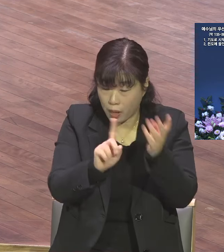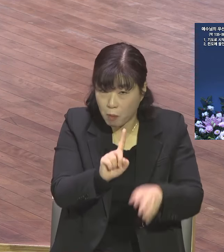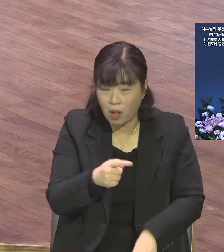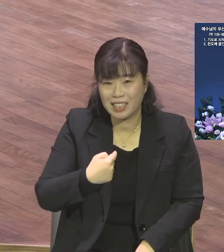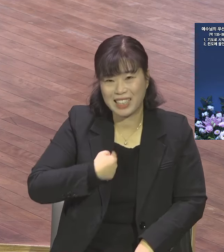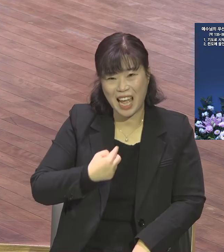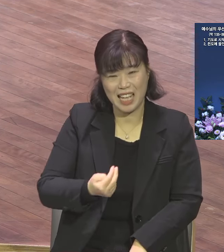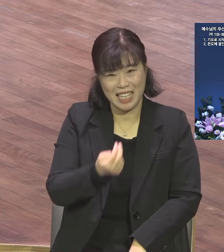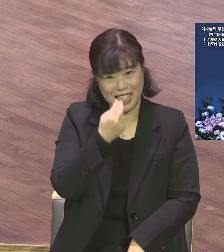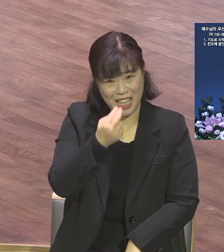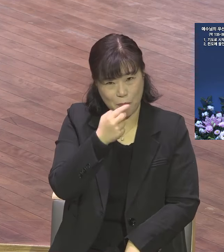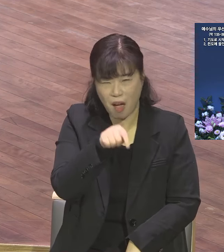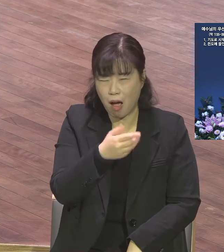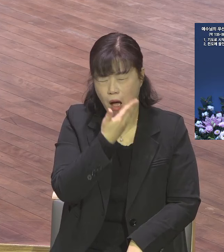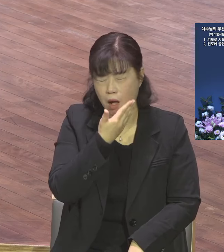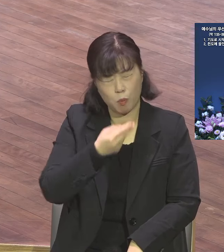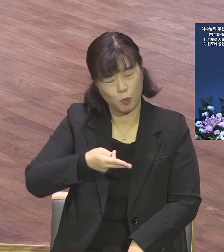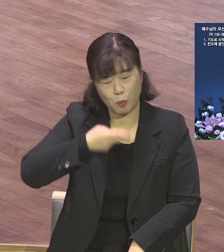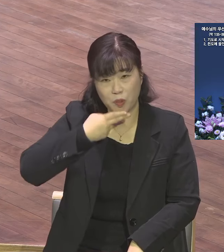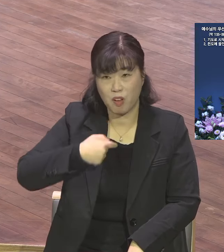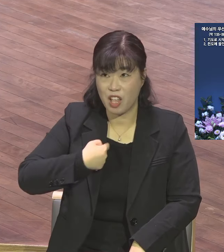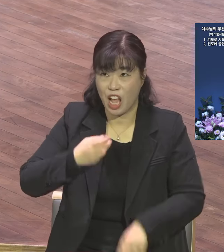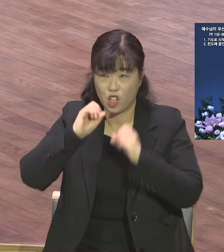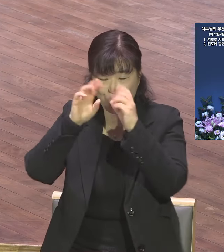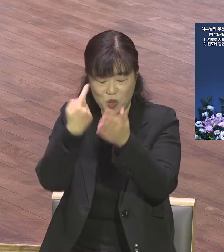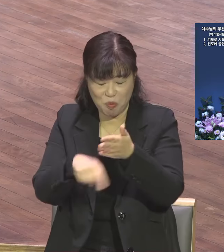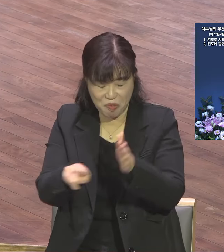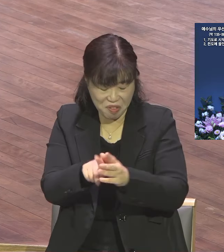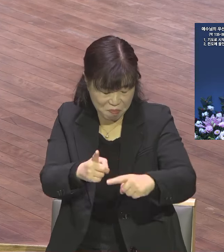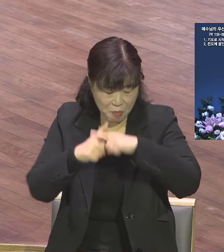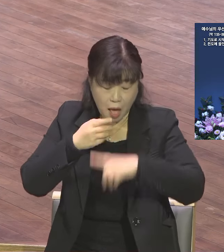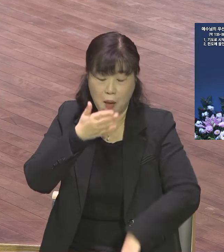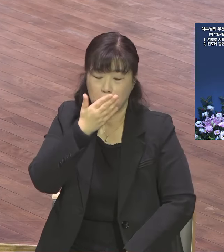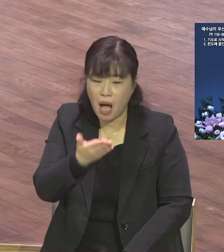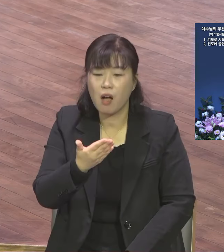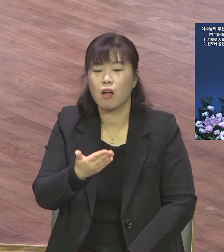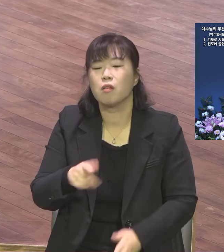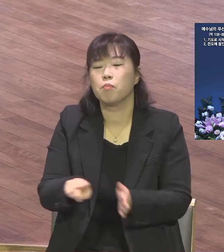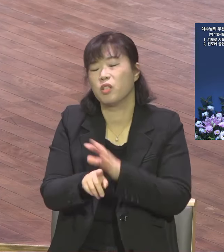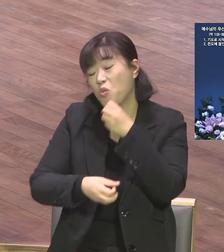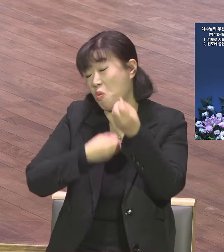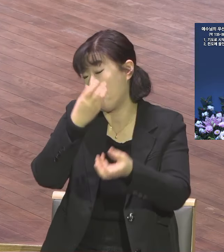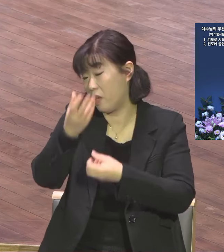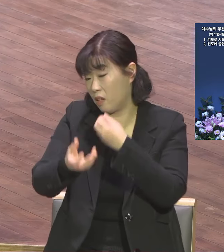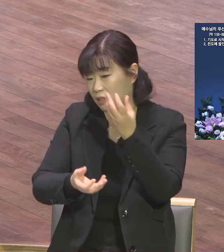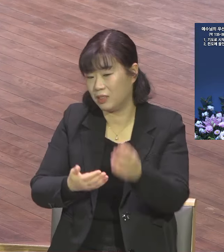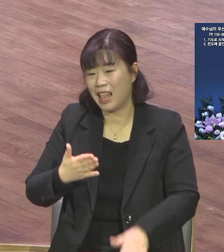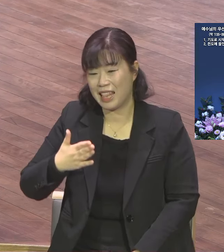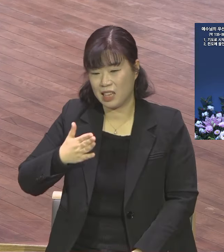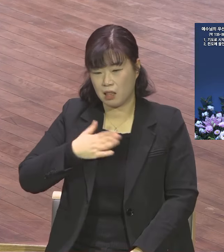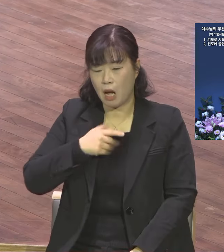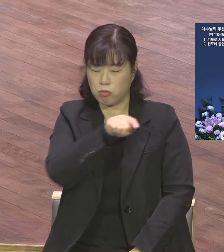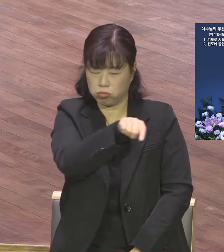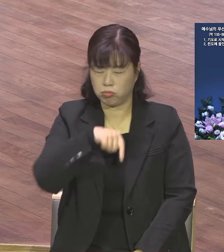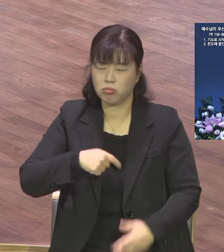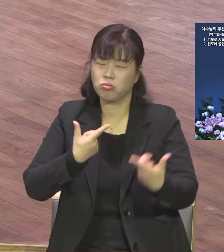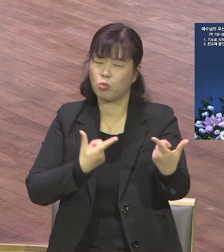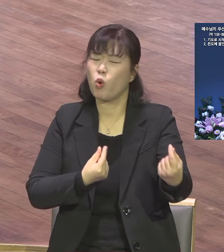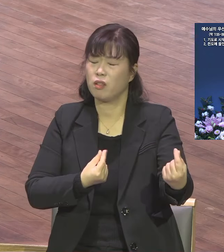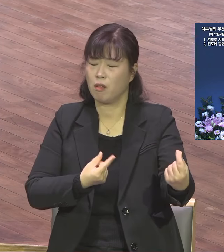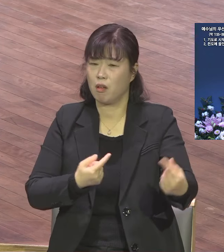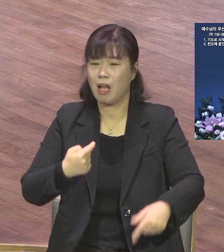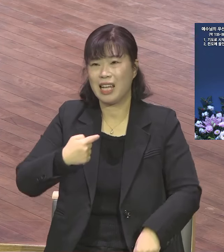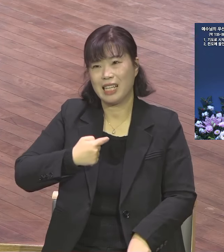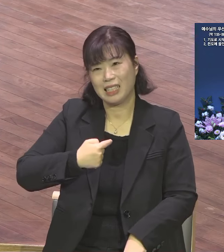요양원에서 죽지 않게 하시고 선교지에서 복음 전하다가 죽게 서게 하여 주옵소서. 그 제 기도